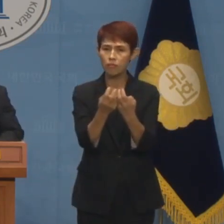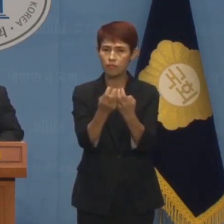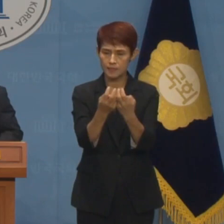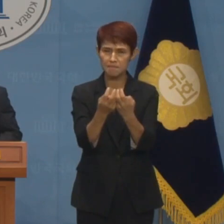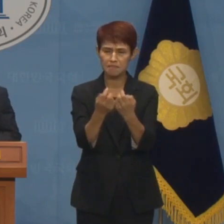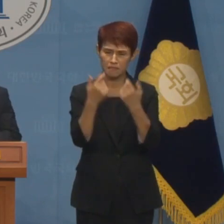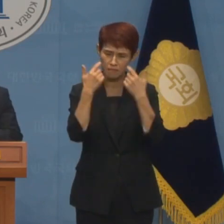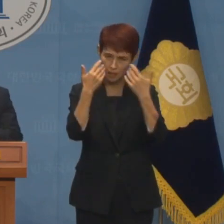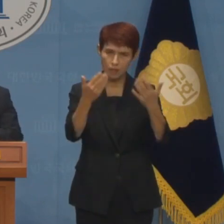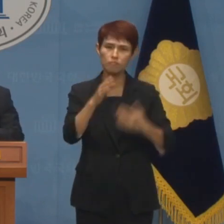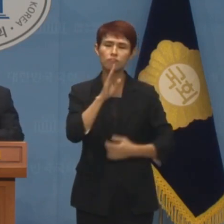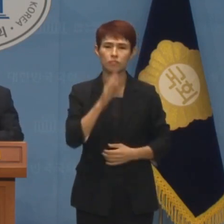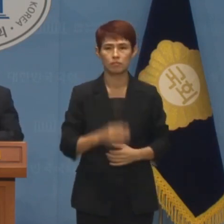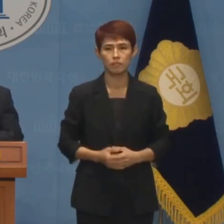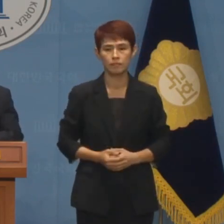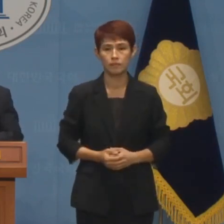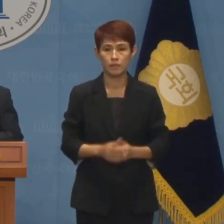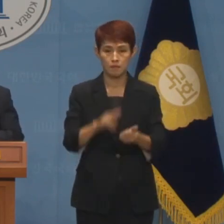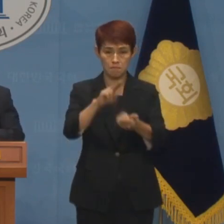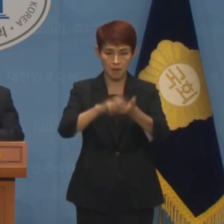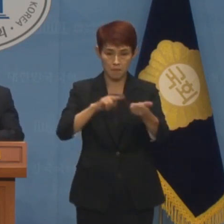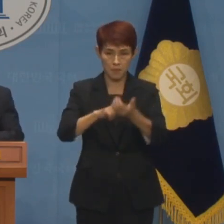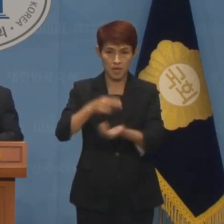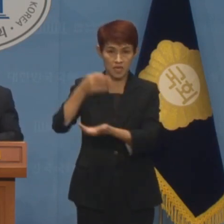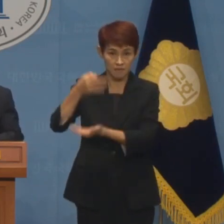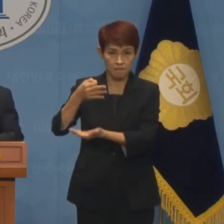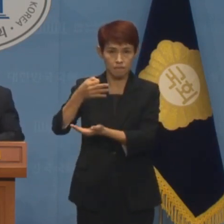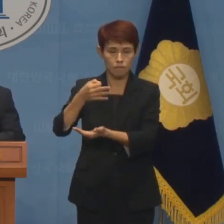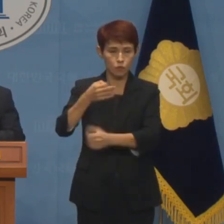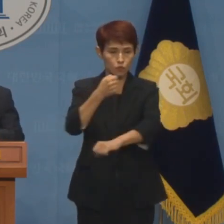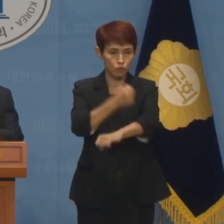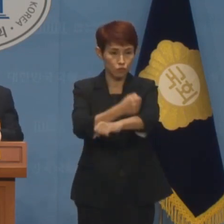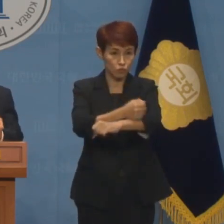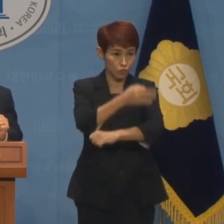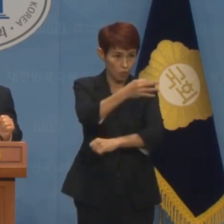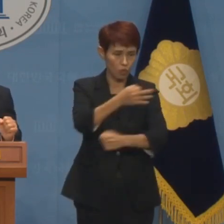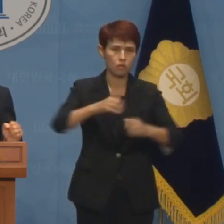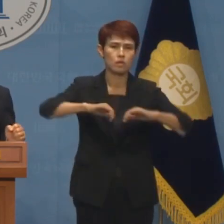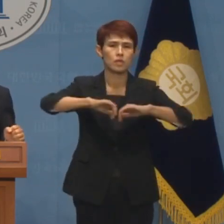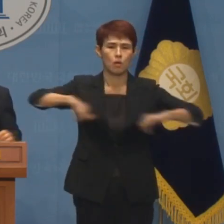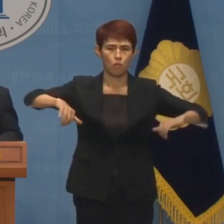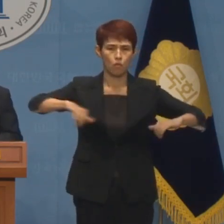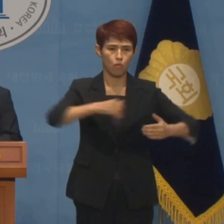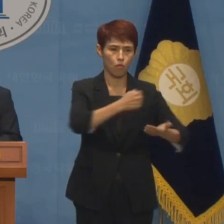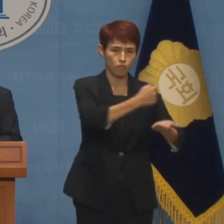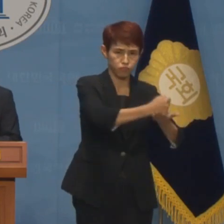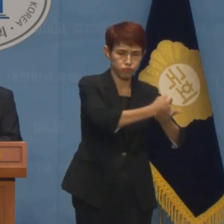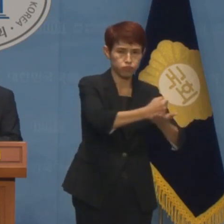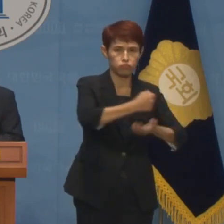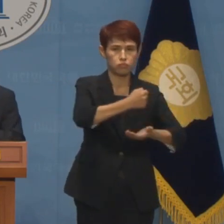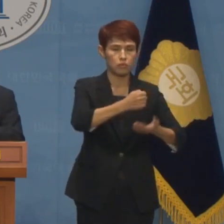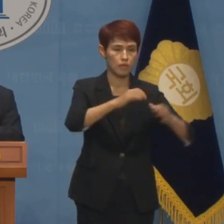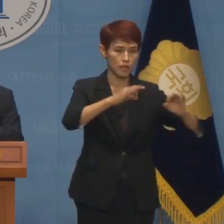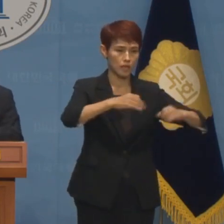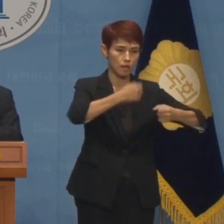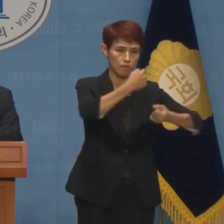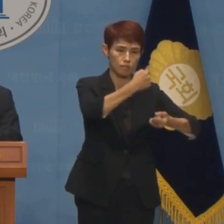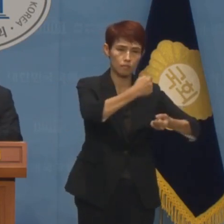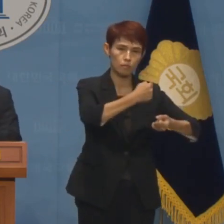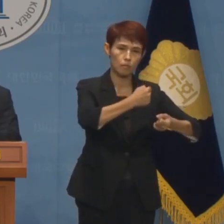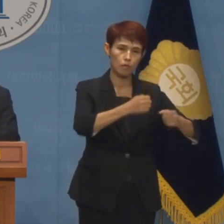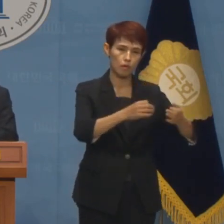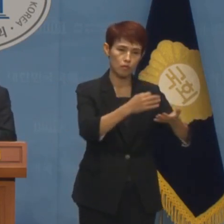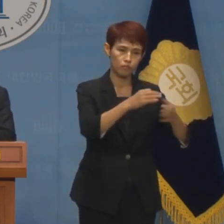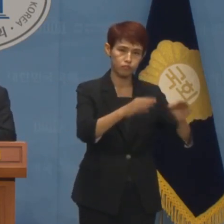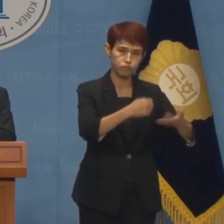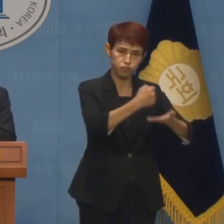명확합니다. 판매 대금하고 본인들의 수수료를 분리해서 예치하는 거 하나하고 그 다음에 정산 주기를